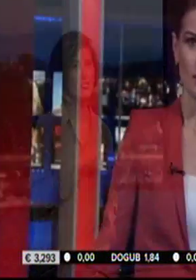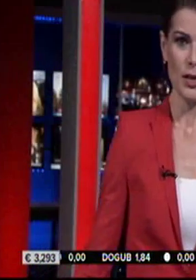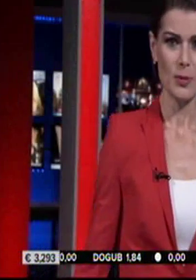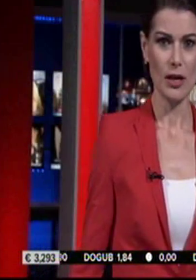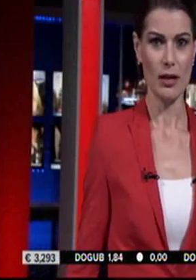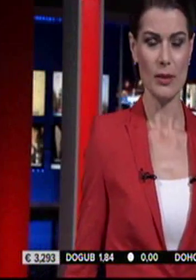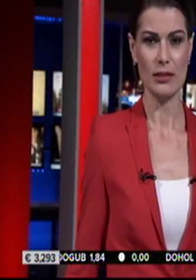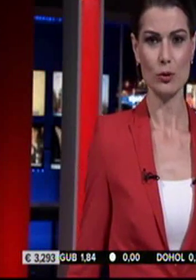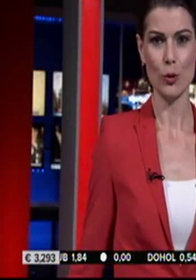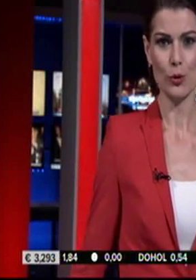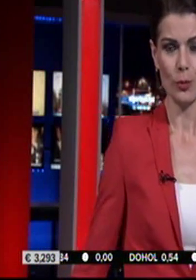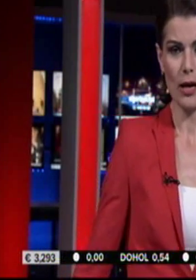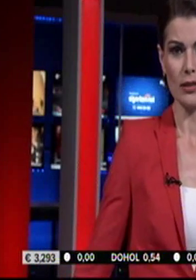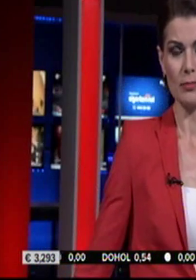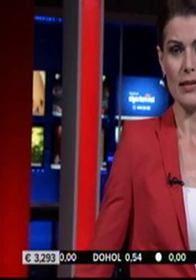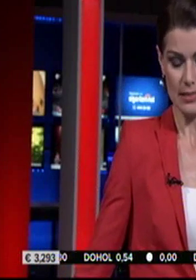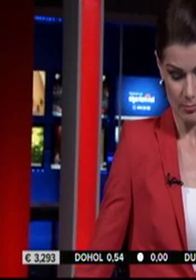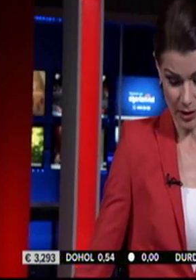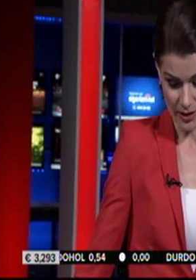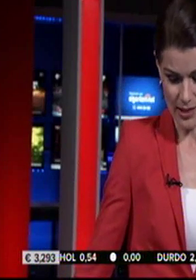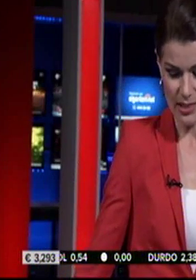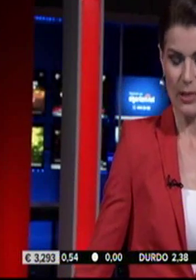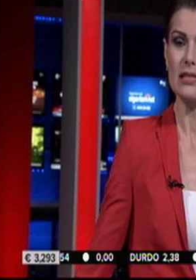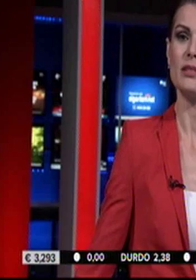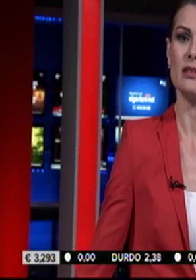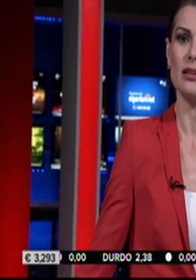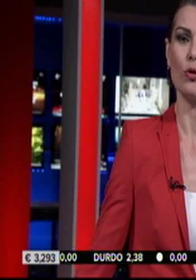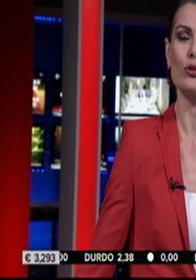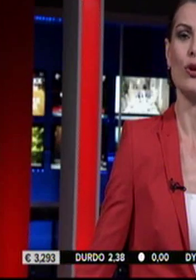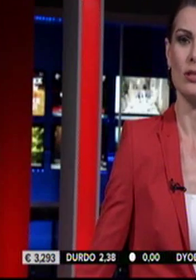Başbakan Ahmet Davutoğlu Mersin, affedersiniz, Manisa mitinginde konuşuyor.